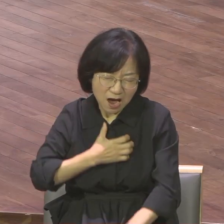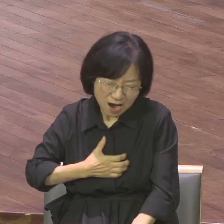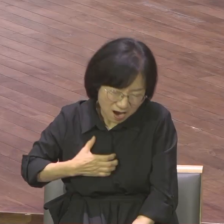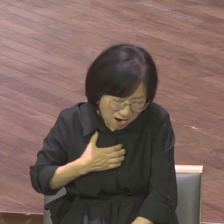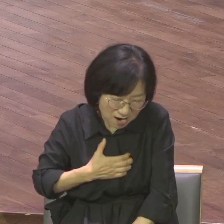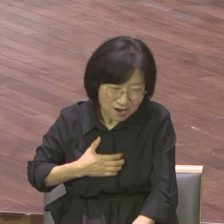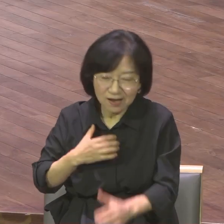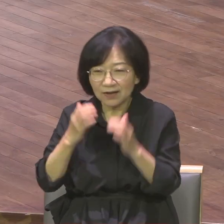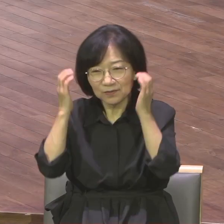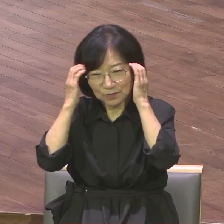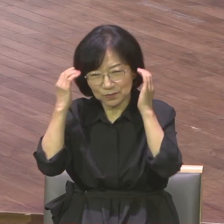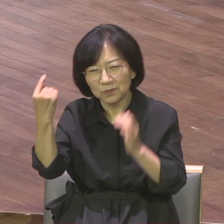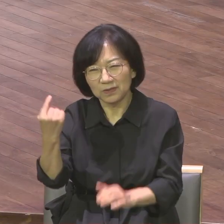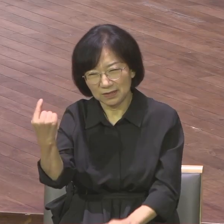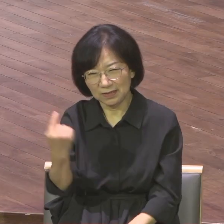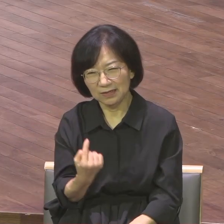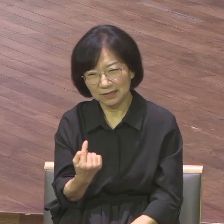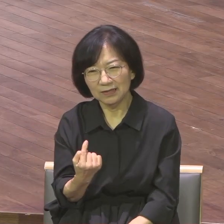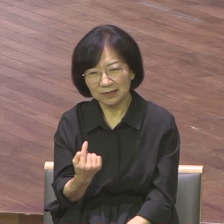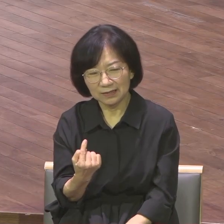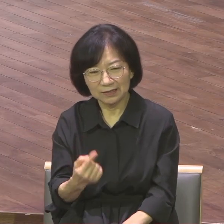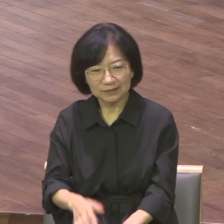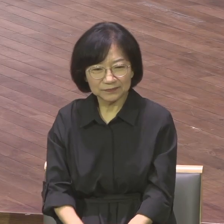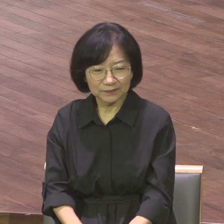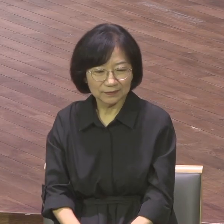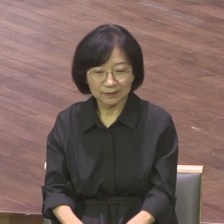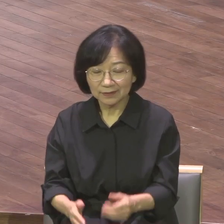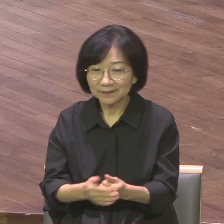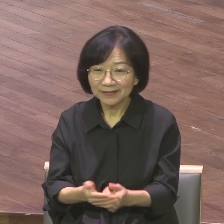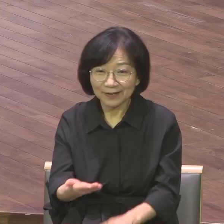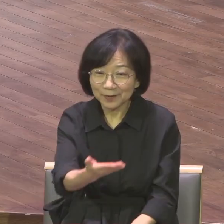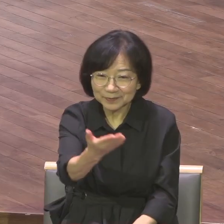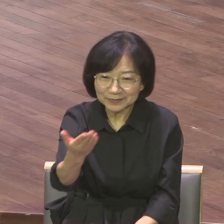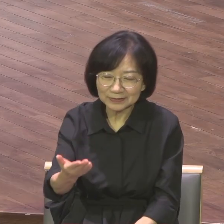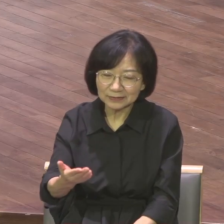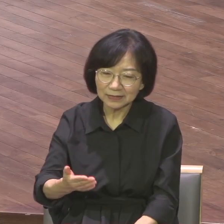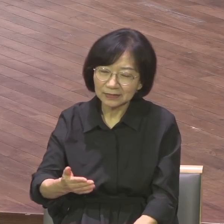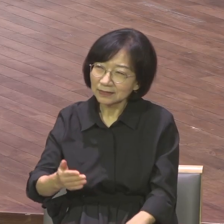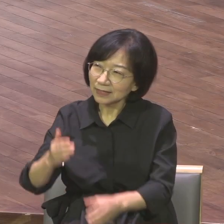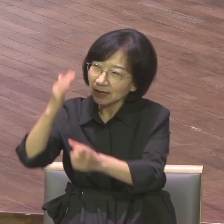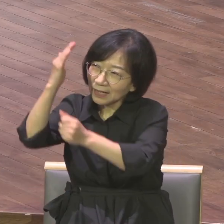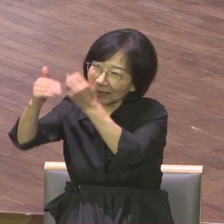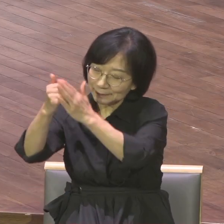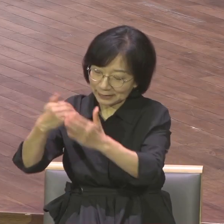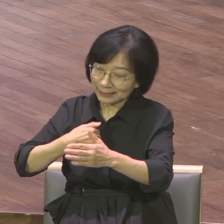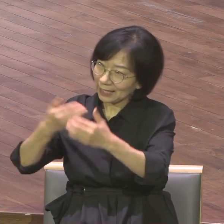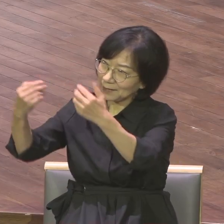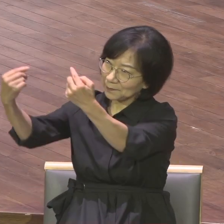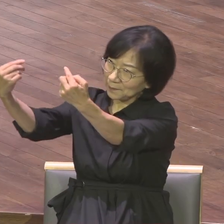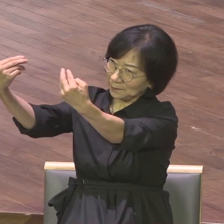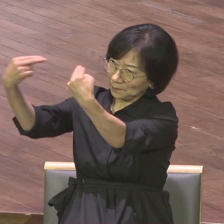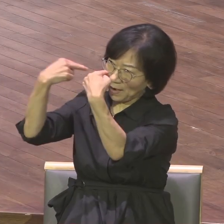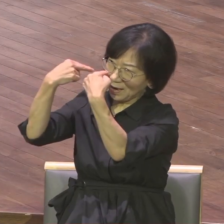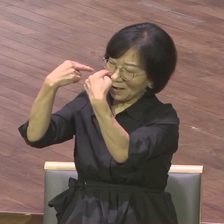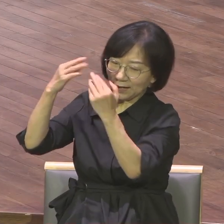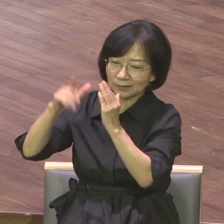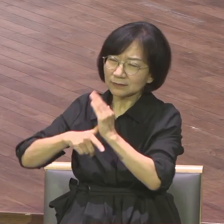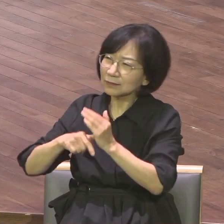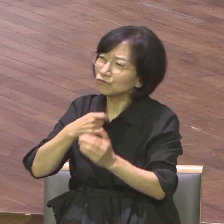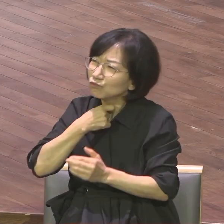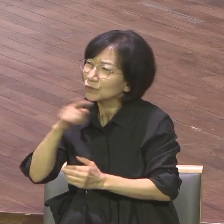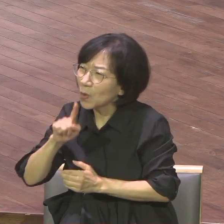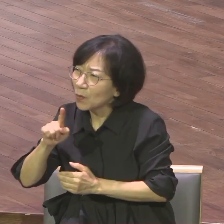오늘 말씀을 통해 영계 모든 성도들은 나를 향하신 하나님의 본심을 사실적으로 깨닫고 약속의